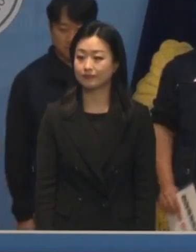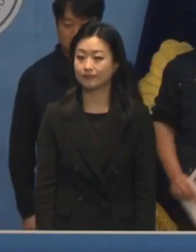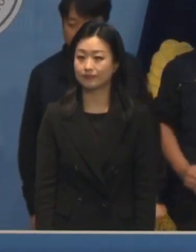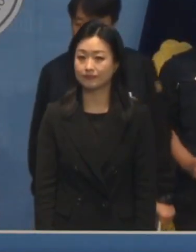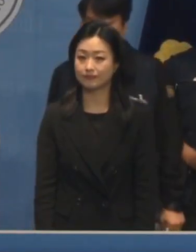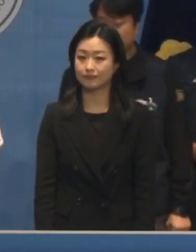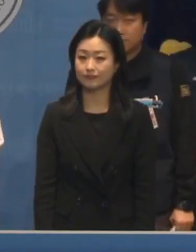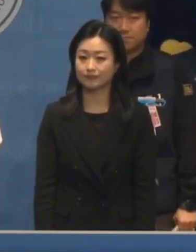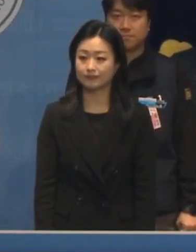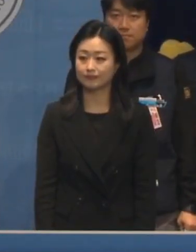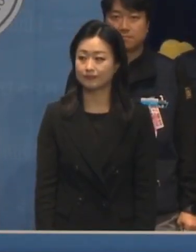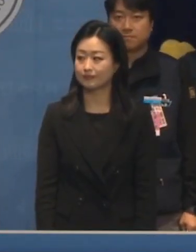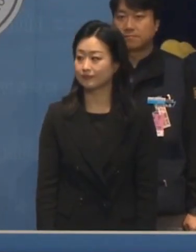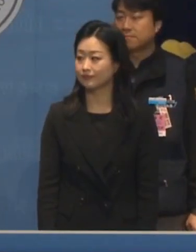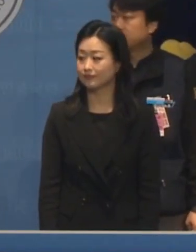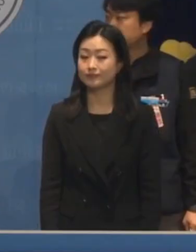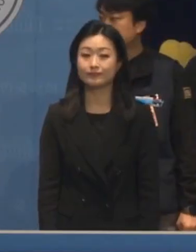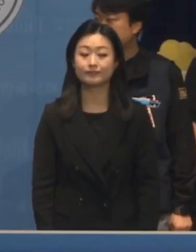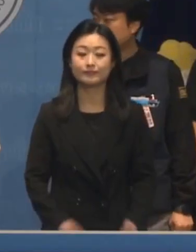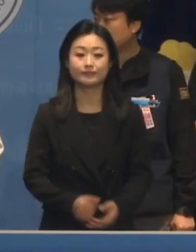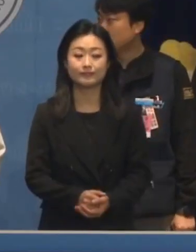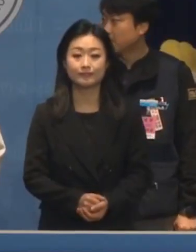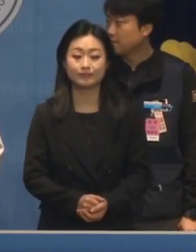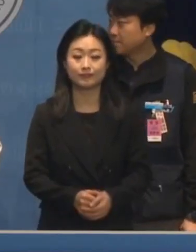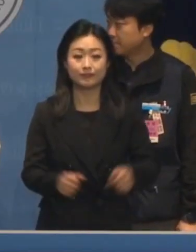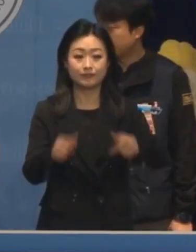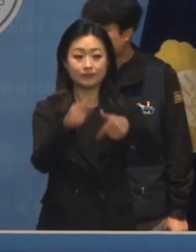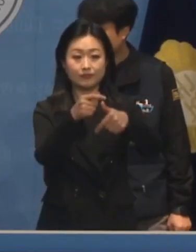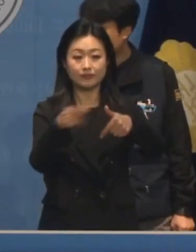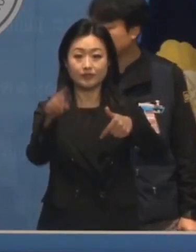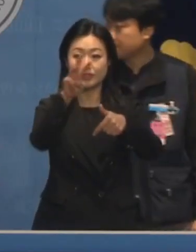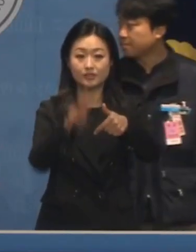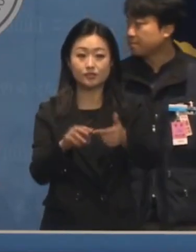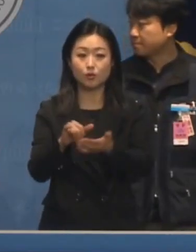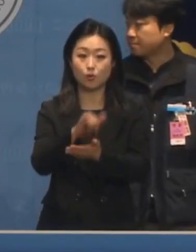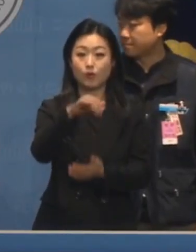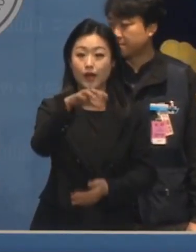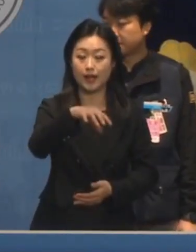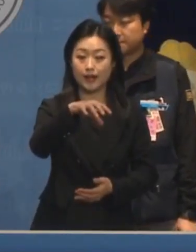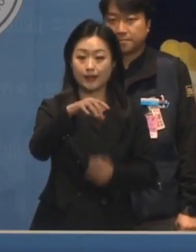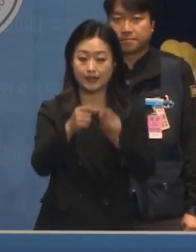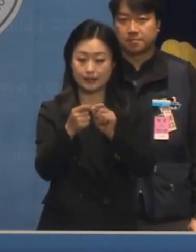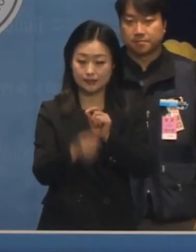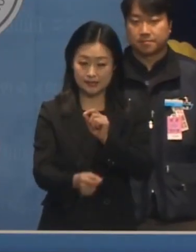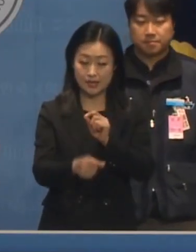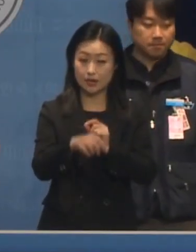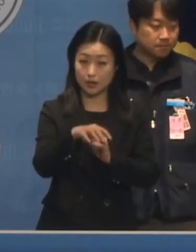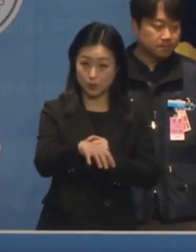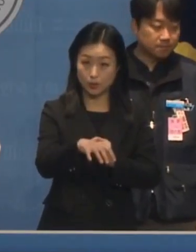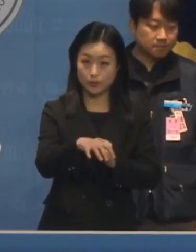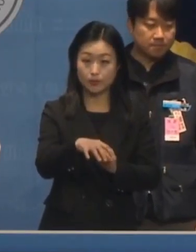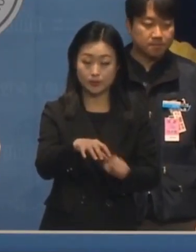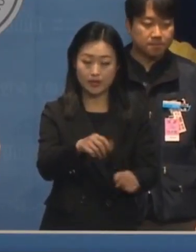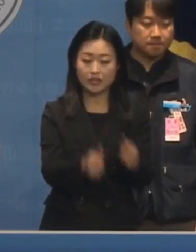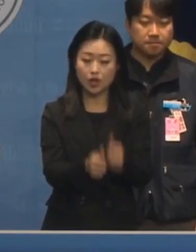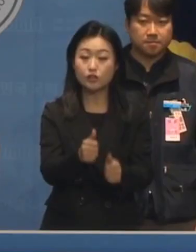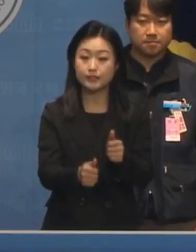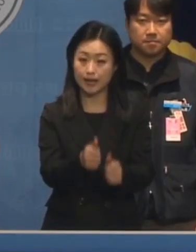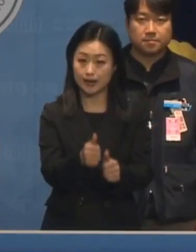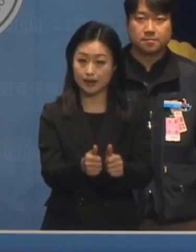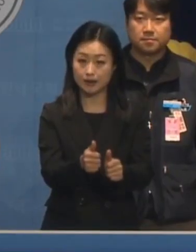아 예 지금부터 인천공항에 자회사 경쟁력 강화 방안